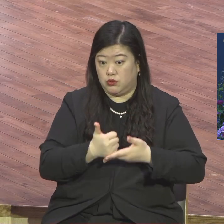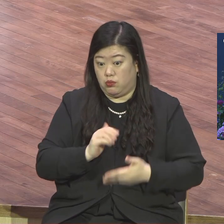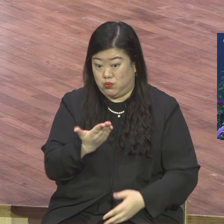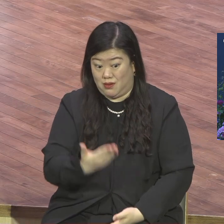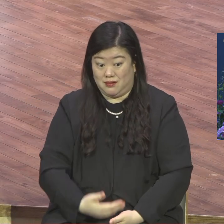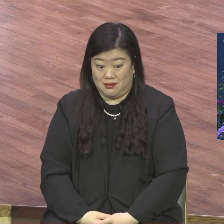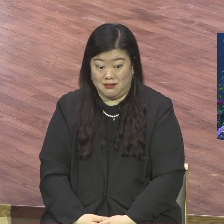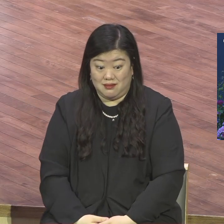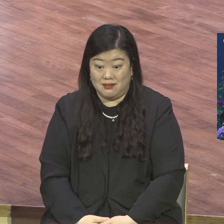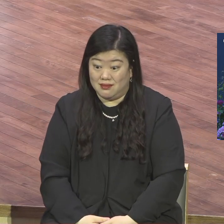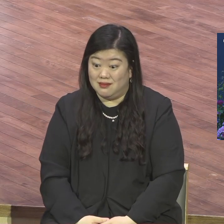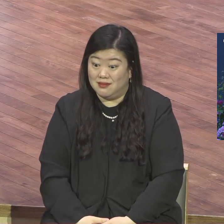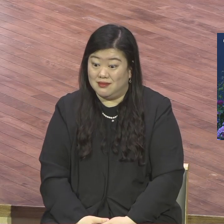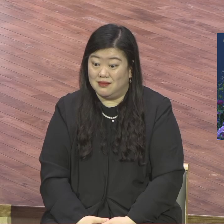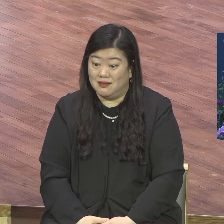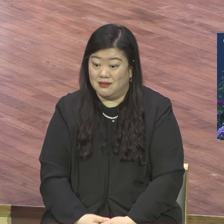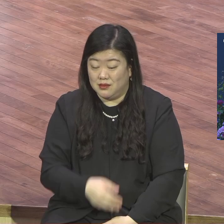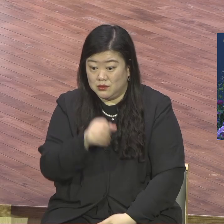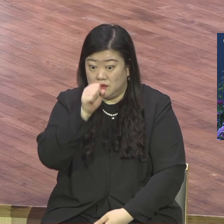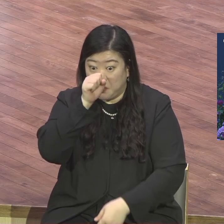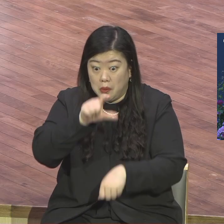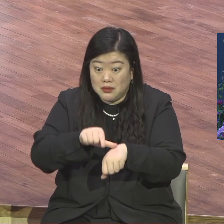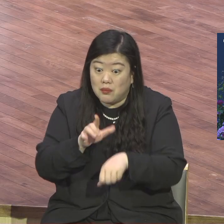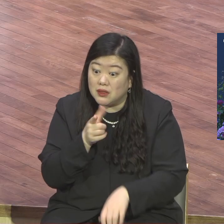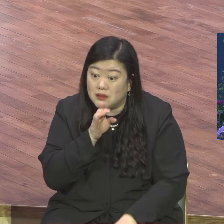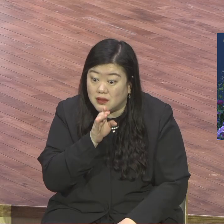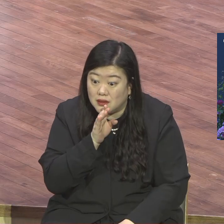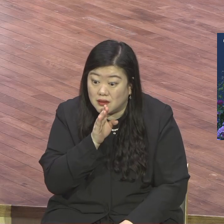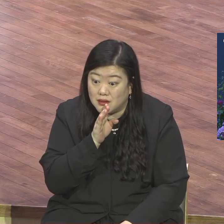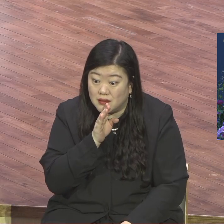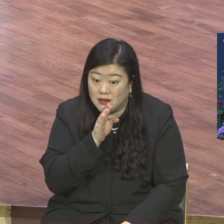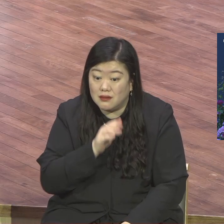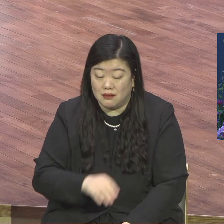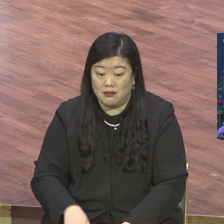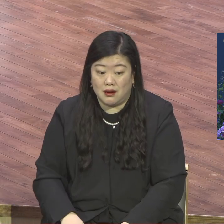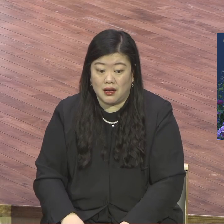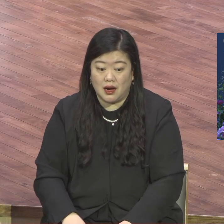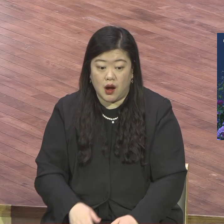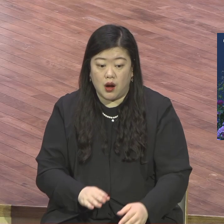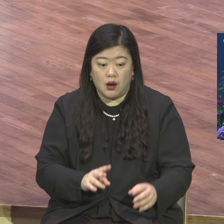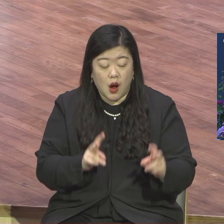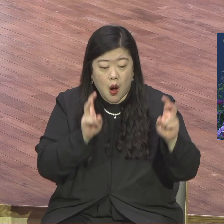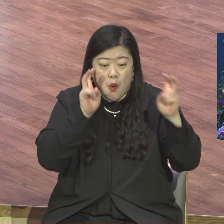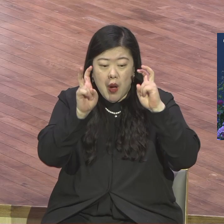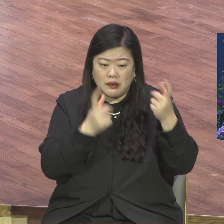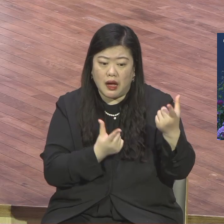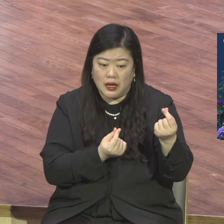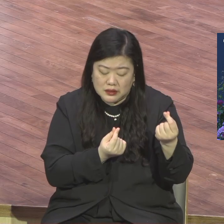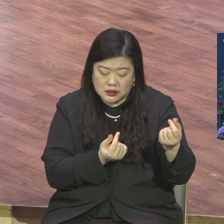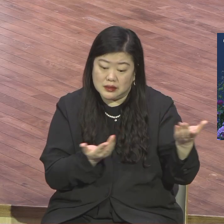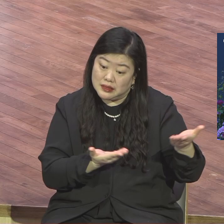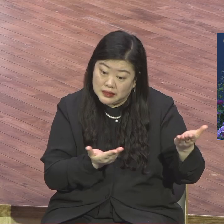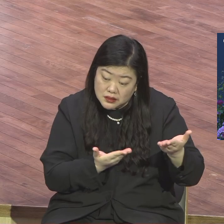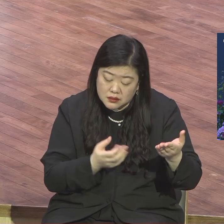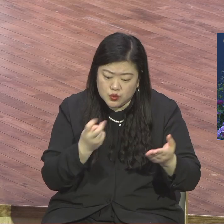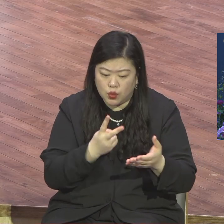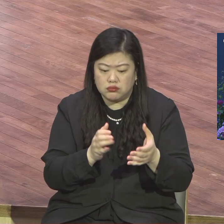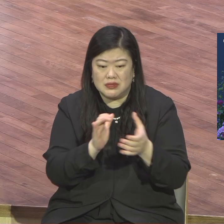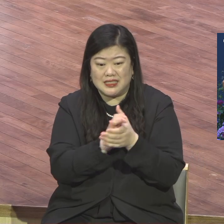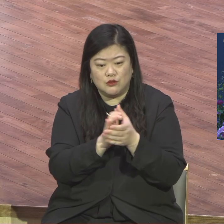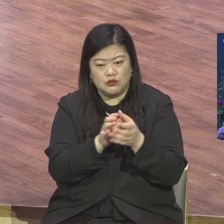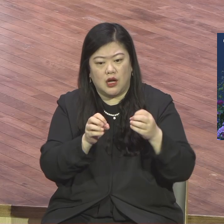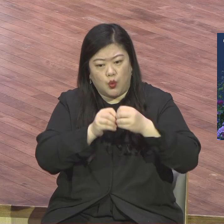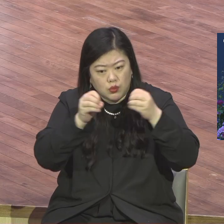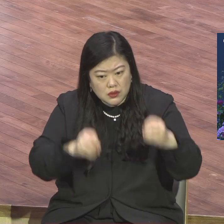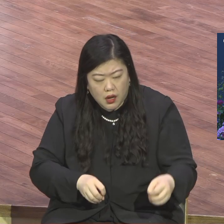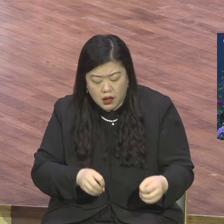얼마나 이 좋은 기회입니까? 가문 복음화, 직장 복음화, 직장도 그래 친구들,